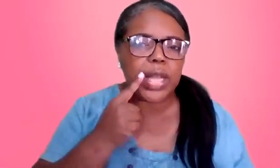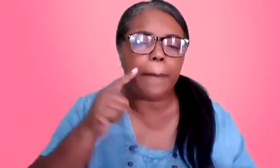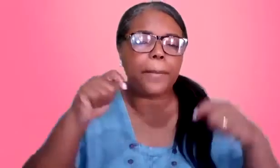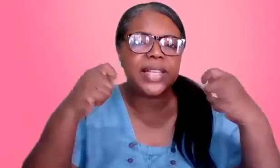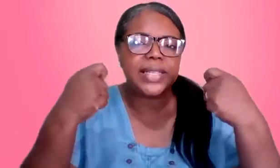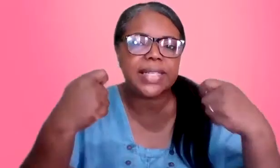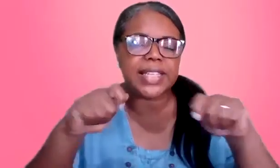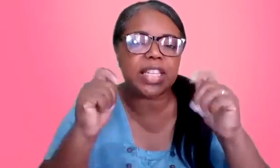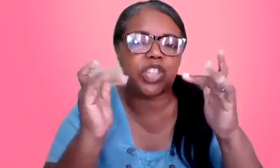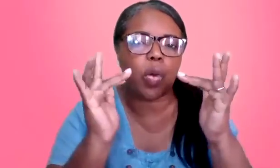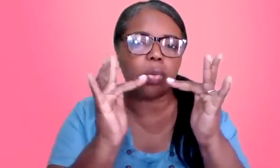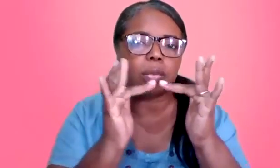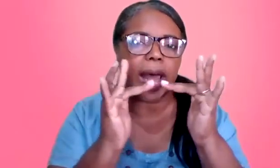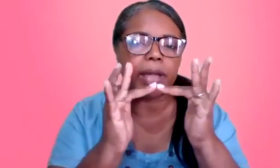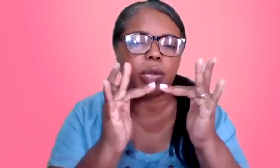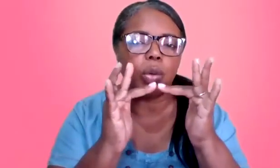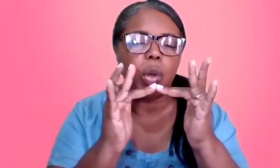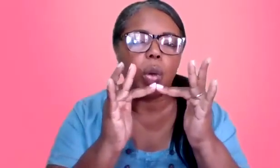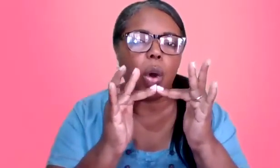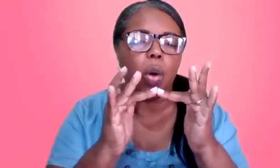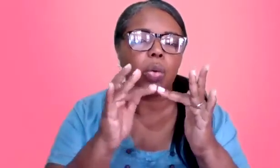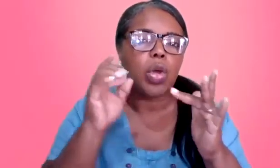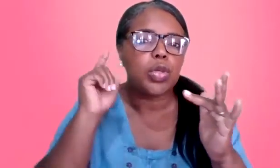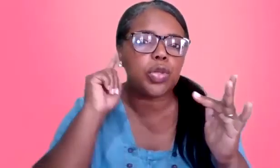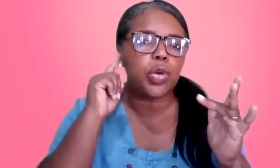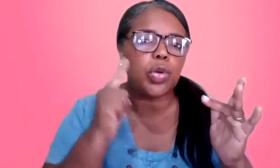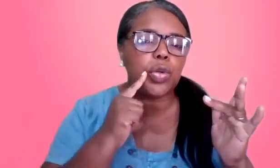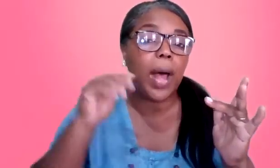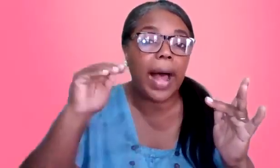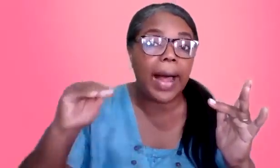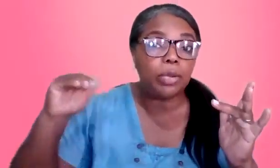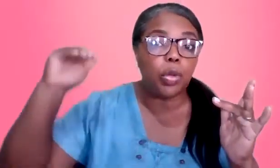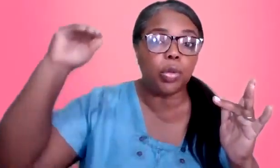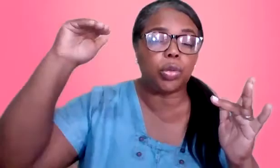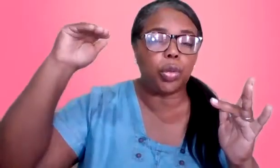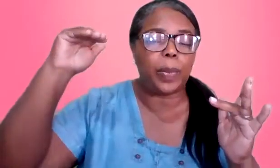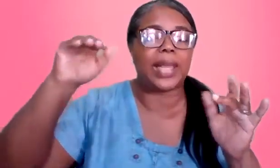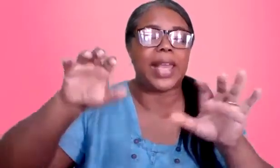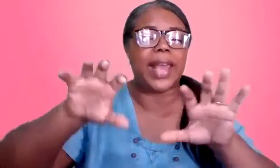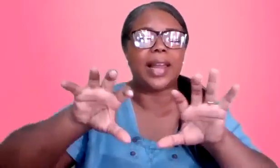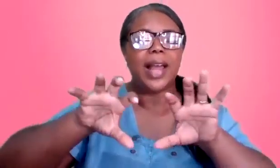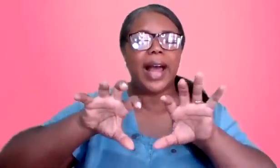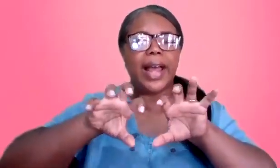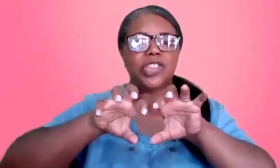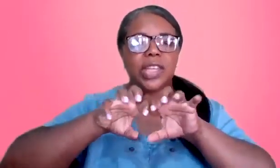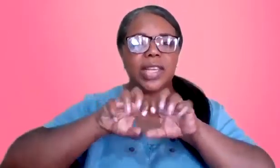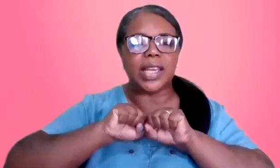surda precisa de contato com surdo adulto para que ela